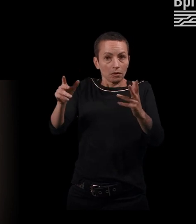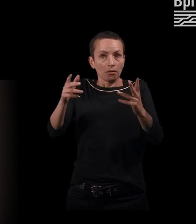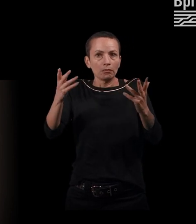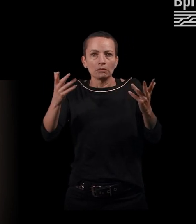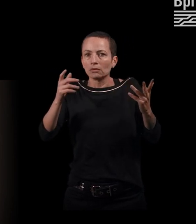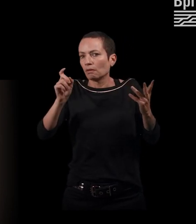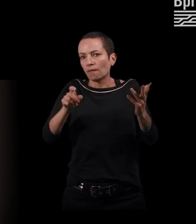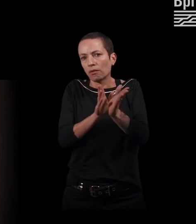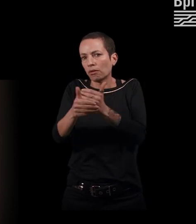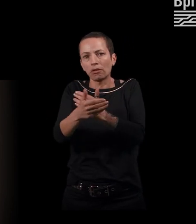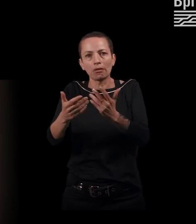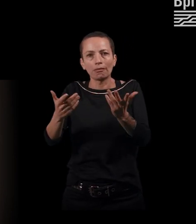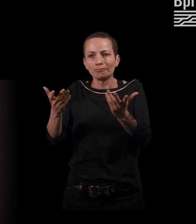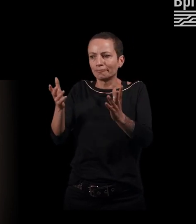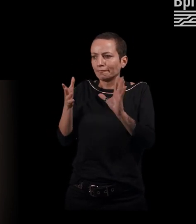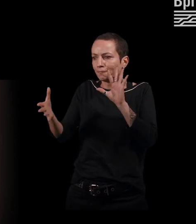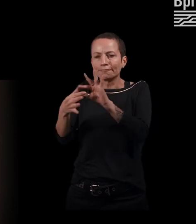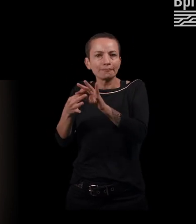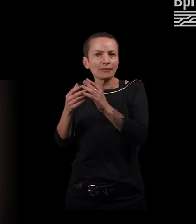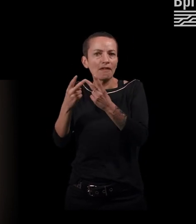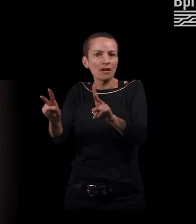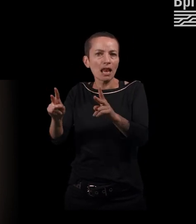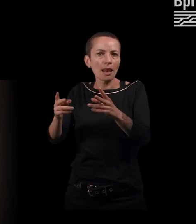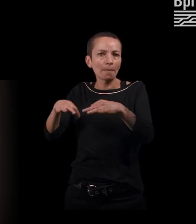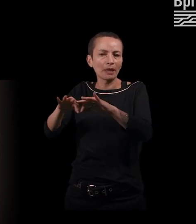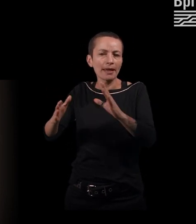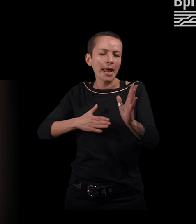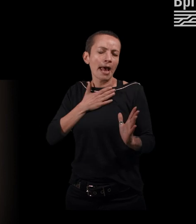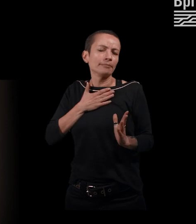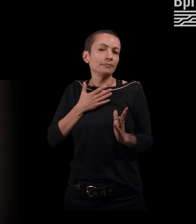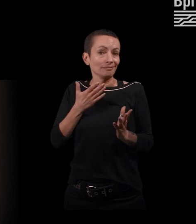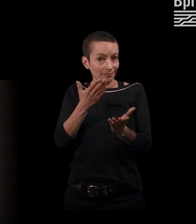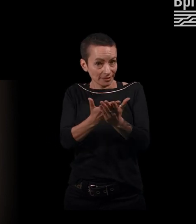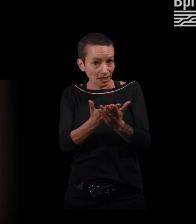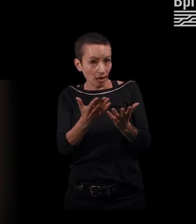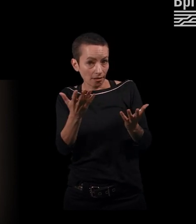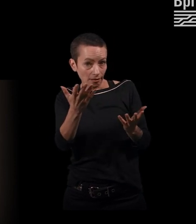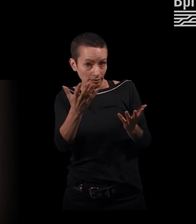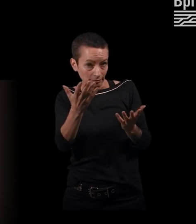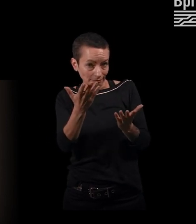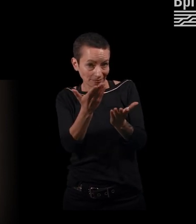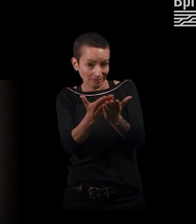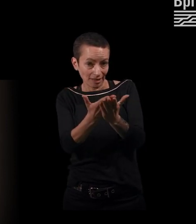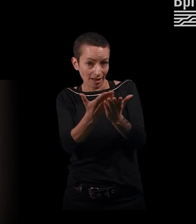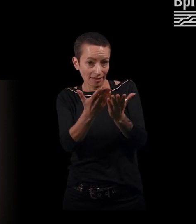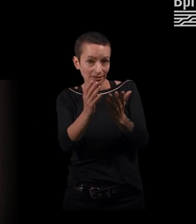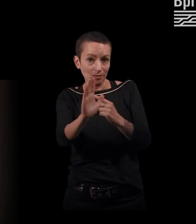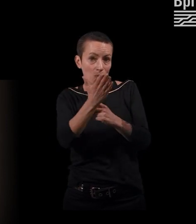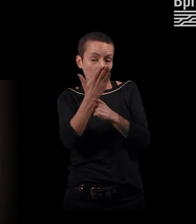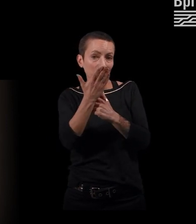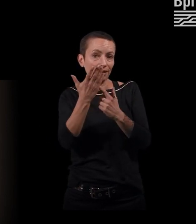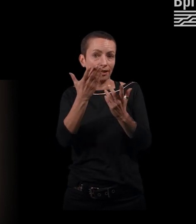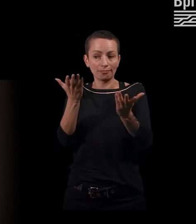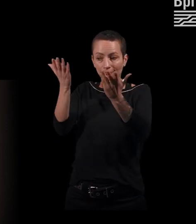aimer profondément la ville dont il est question. C'est aussi ça que vous faites, c'est montrer aussi la